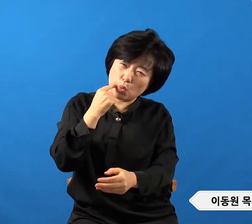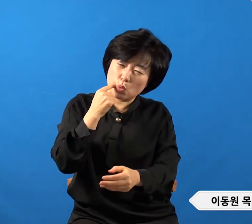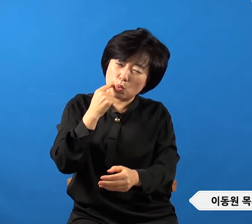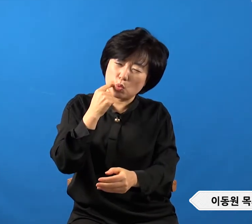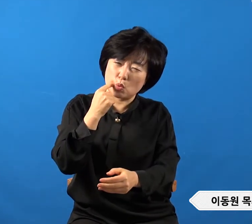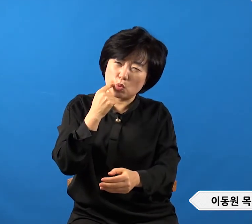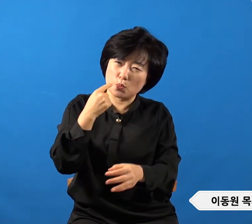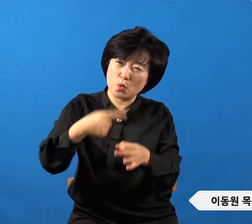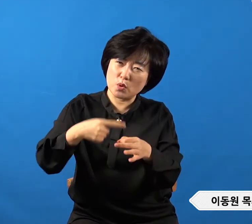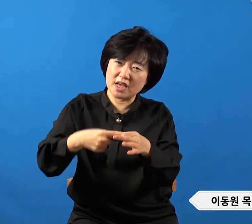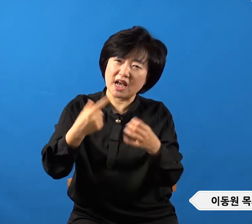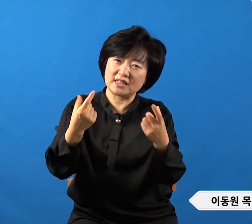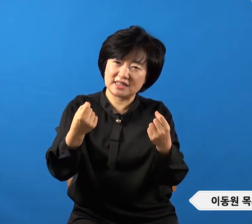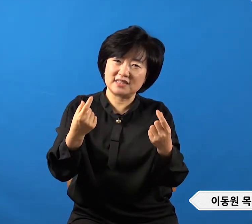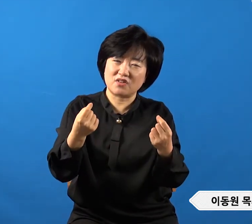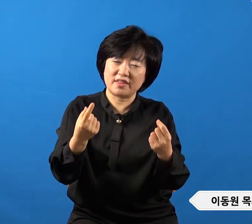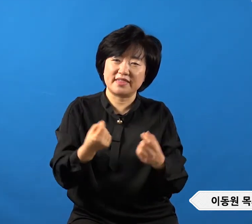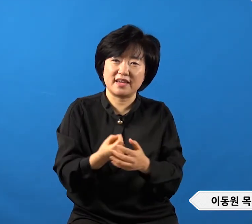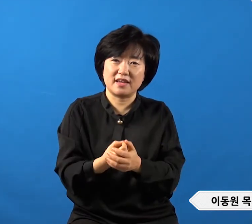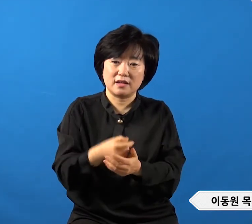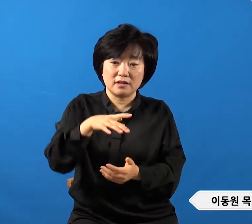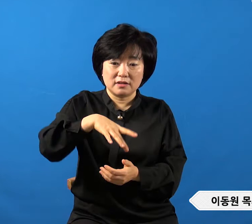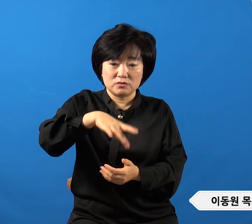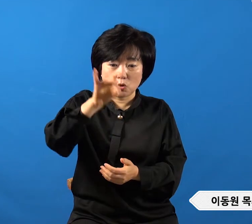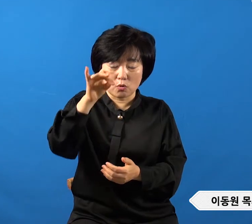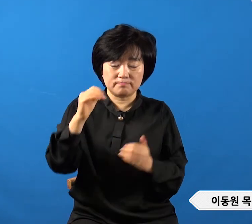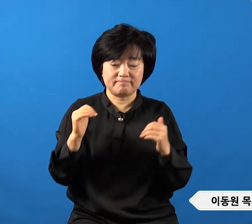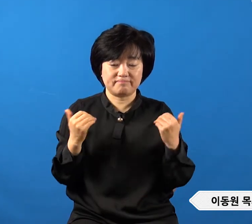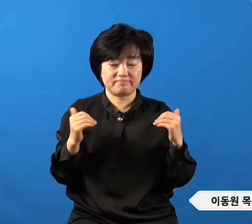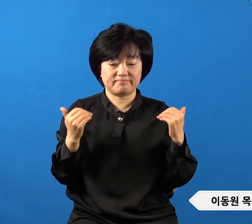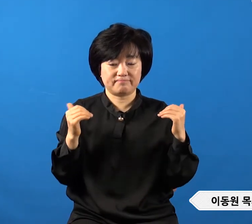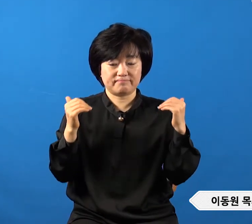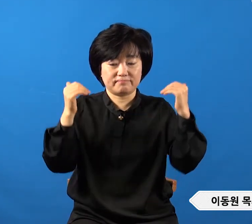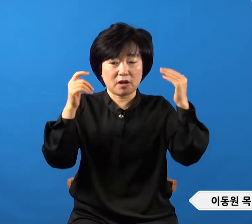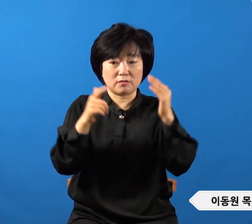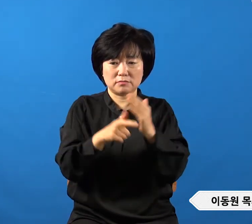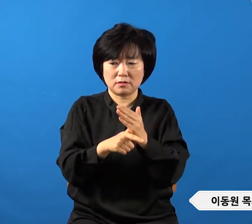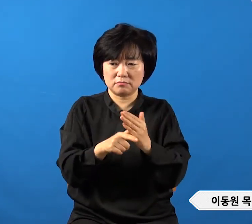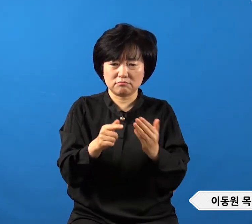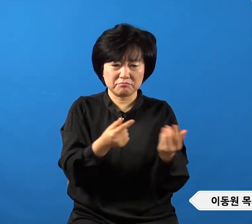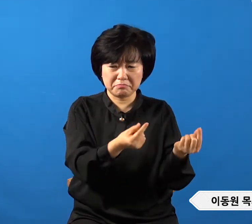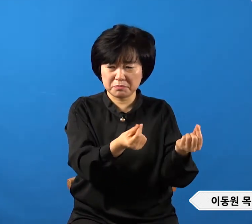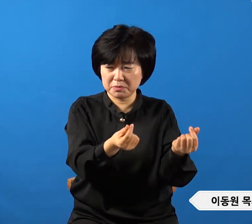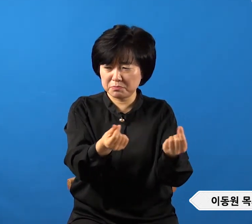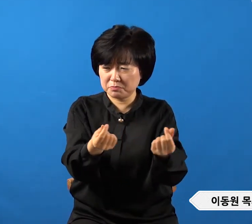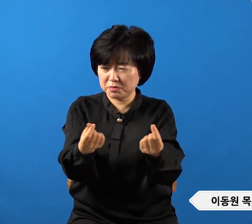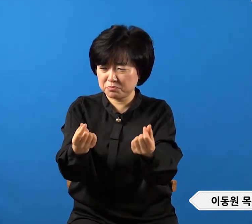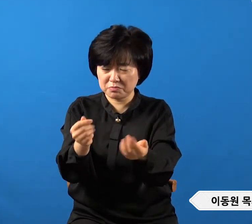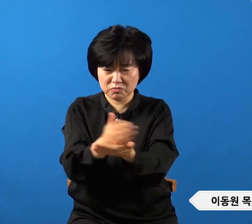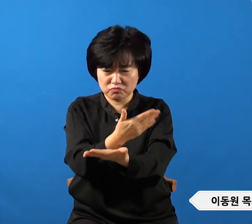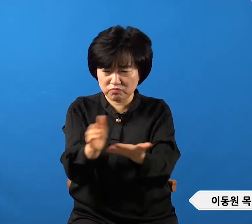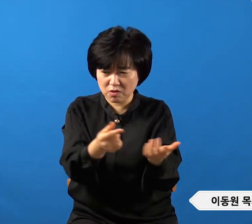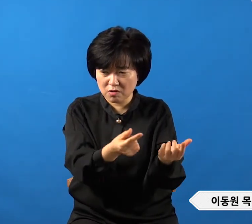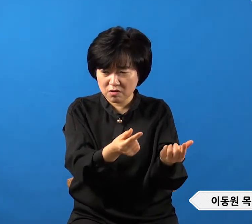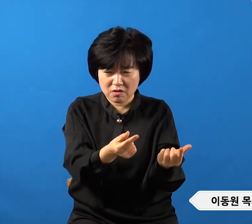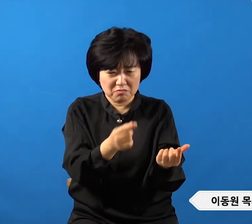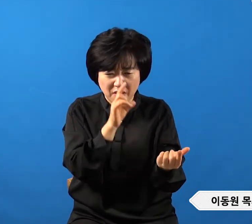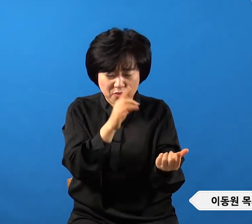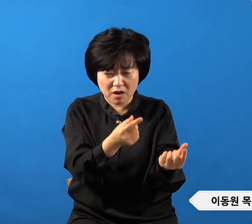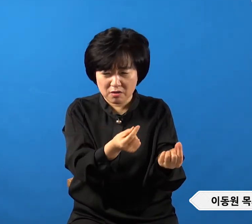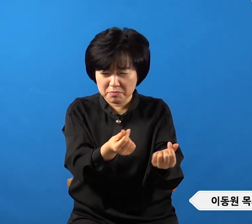그런 존재였을 것입니다. 아마 초기 성장의 단계에는 분별이 힘들어요. 알곡인지 가라인지